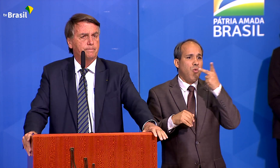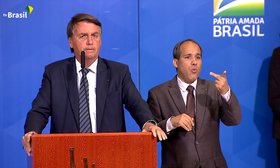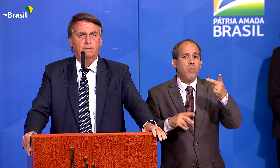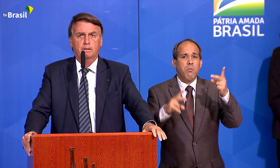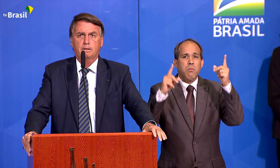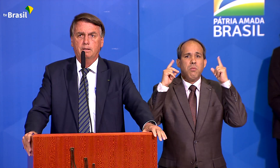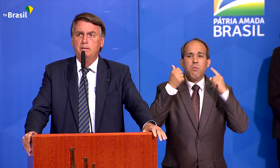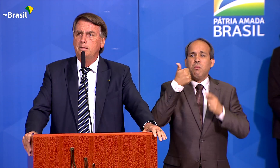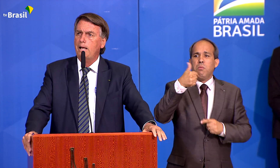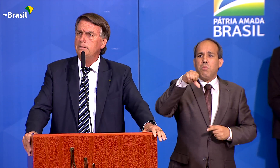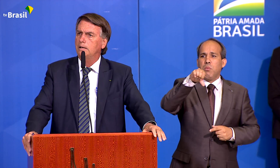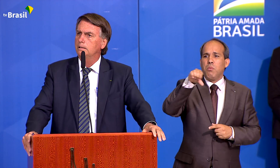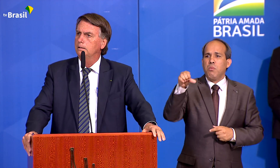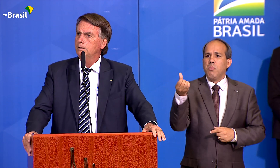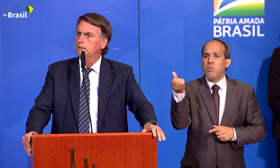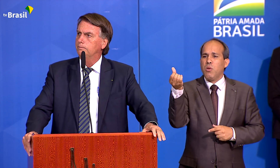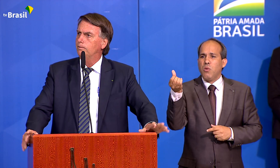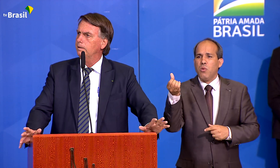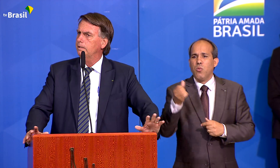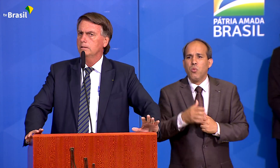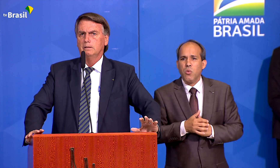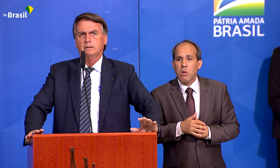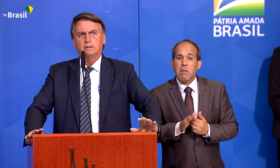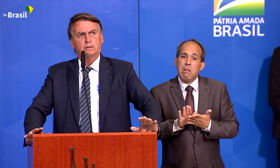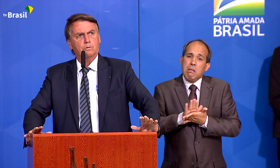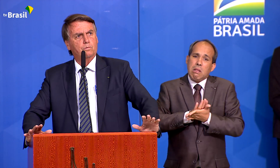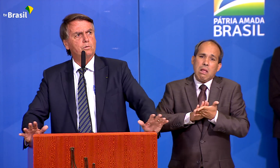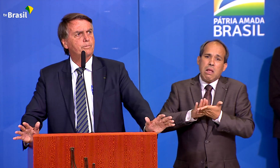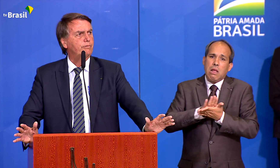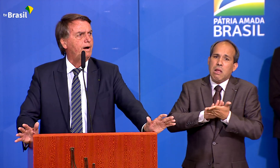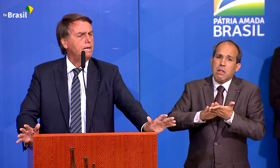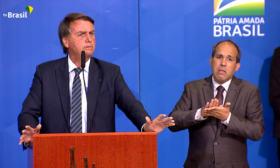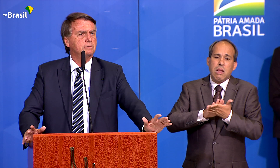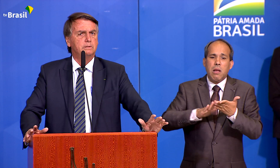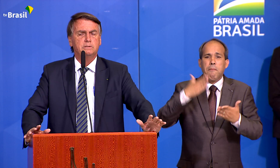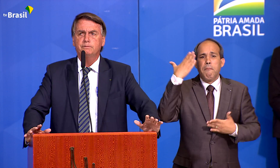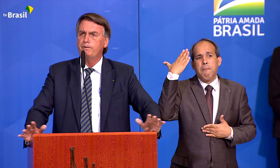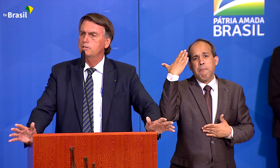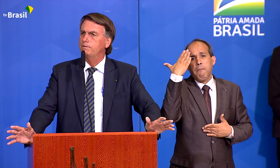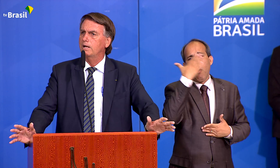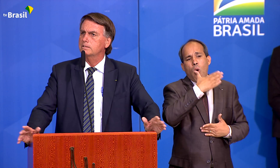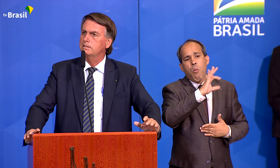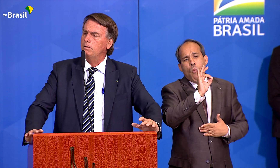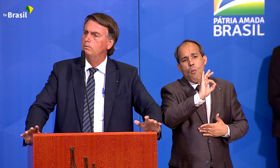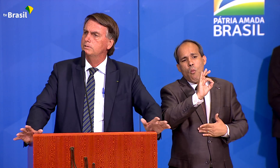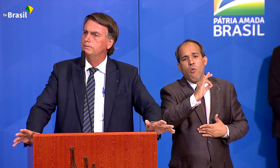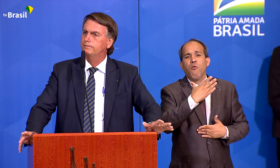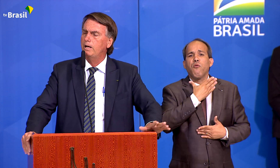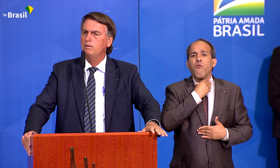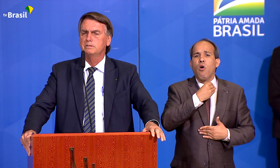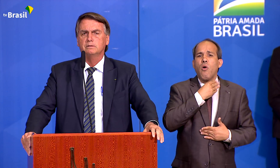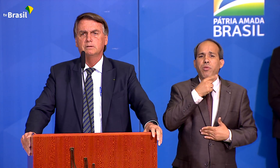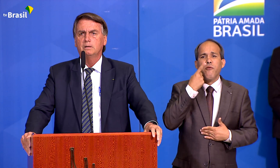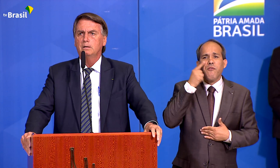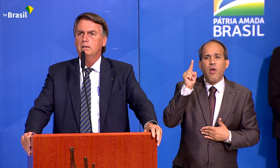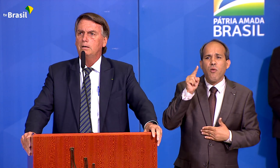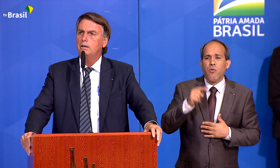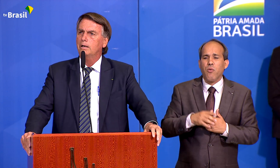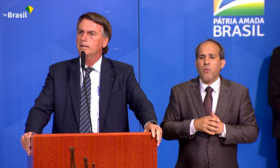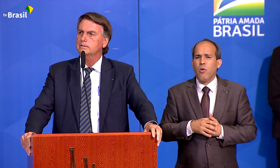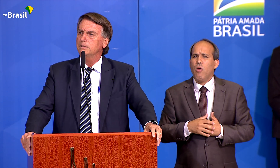96 nada foi comprovado de falsificação ou de fraude